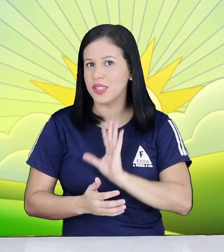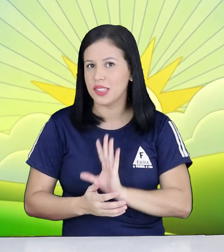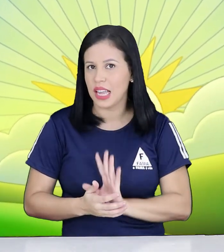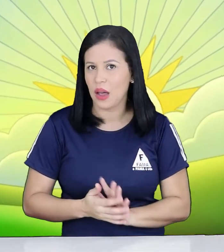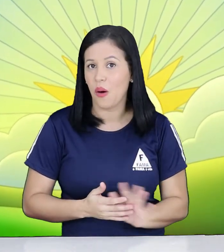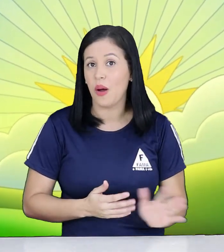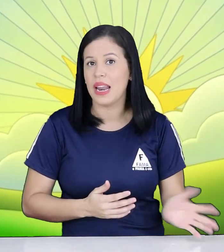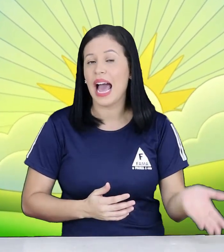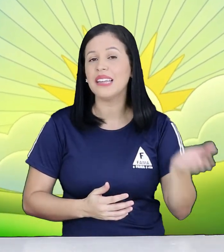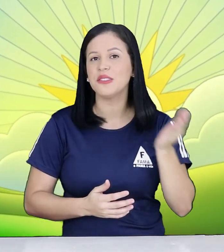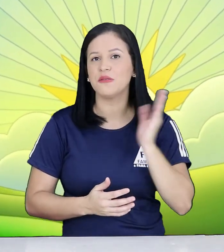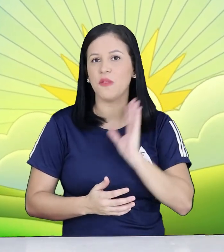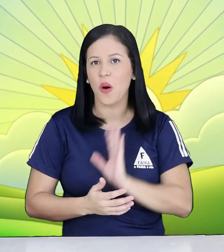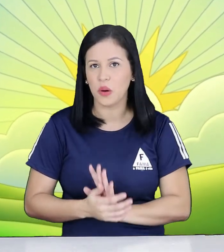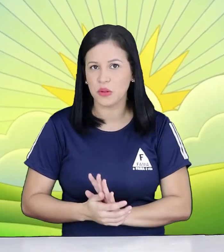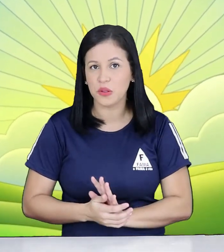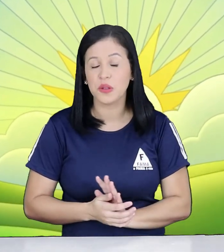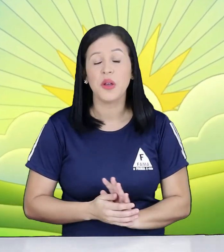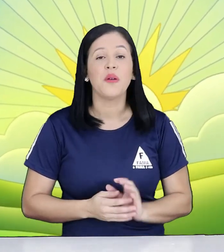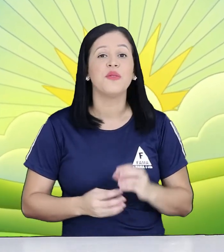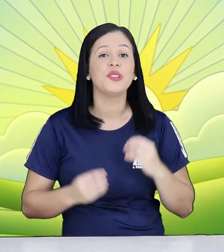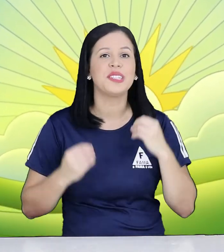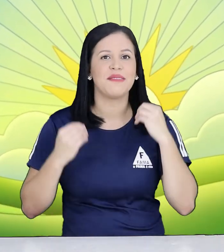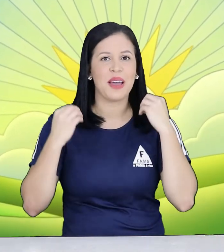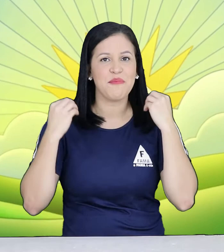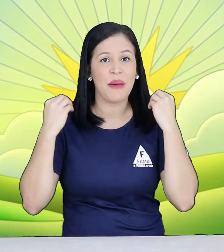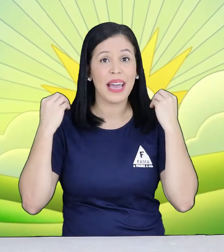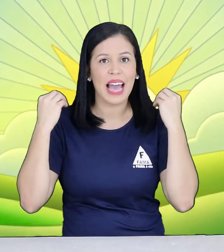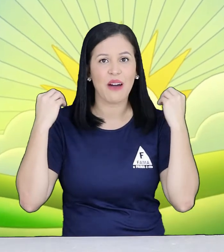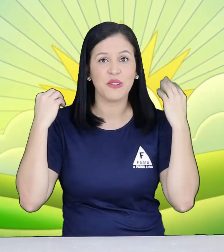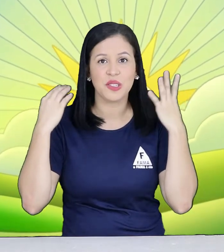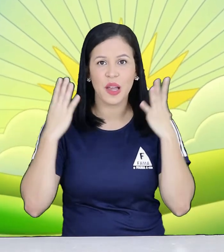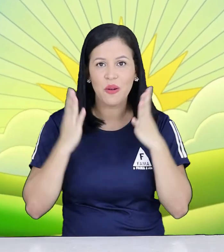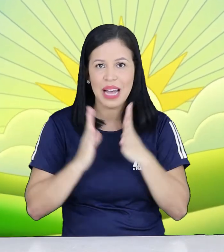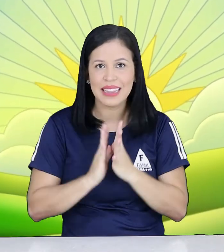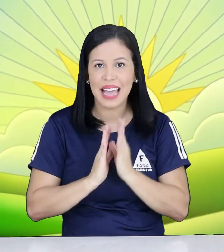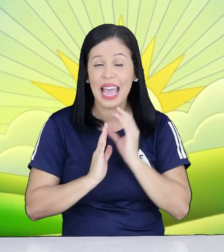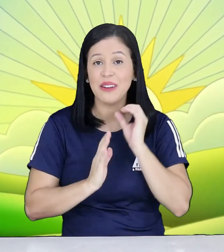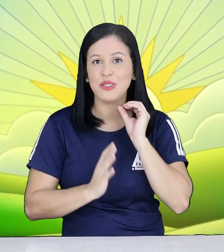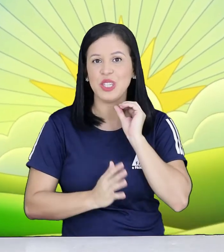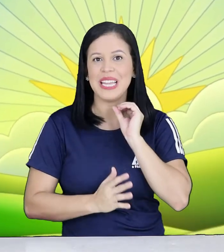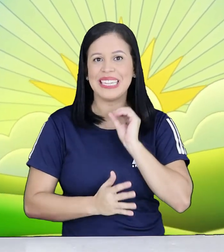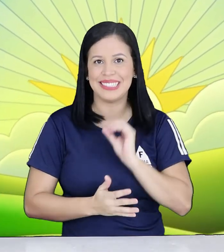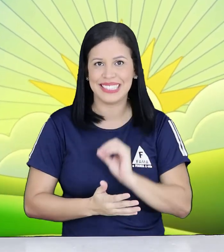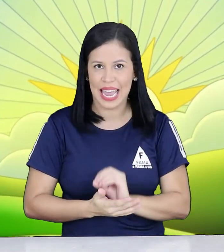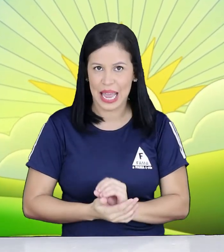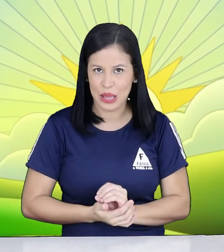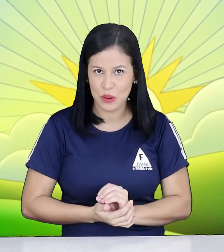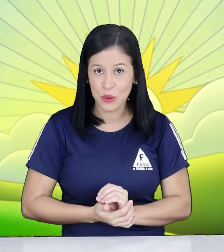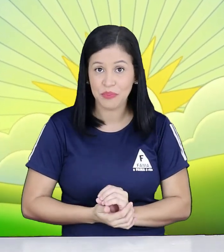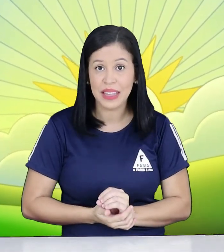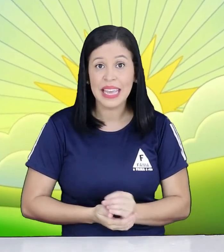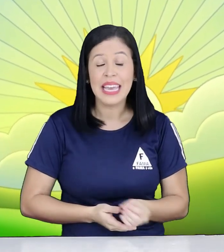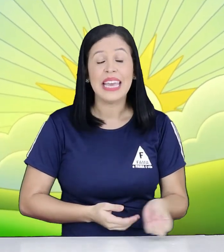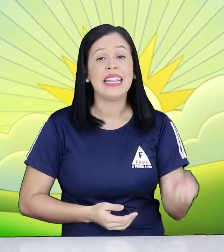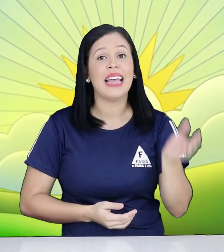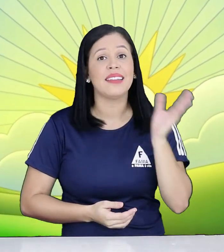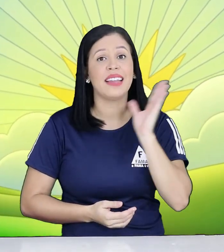você olhar as fotos, você vai pegar o seu caderno de desenho e